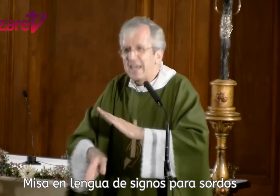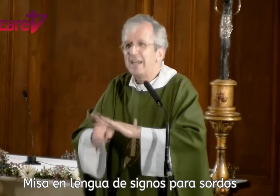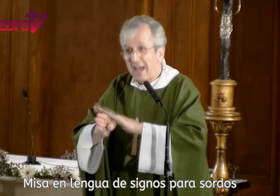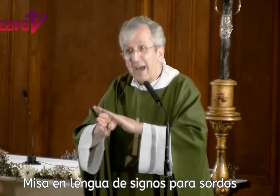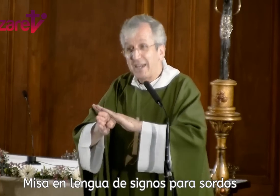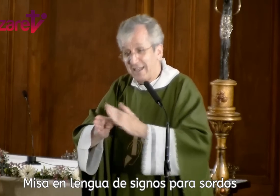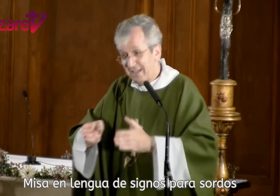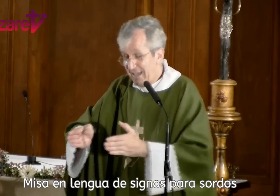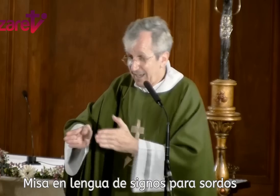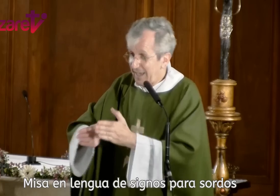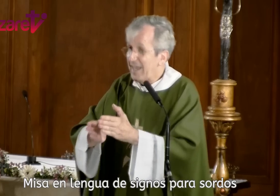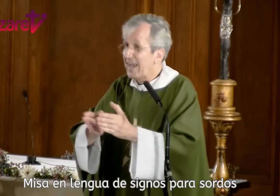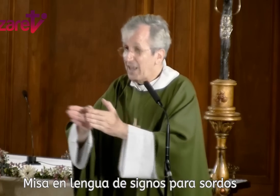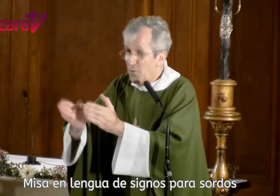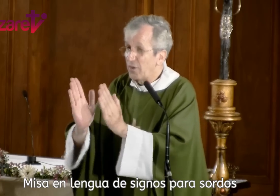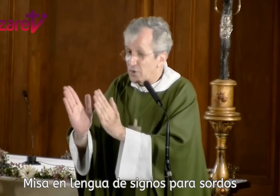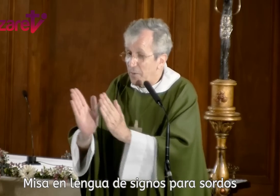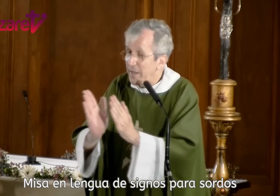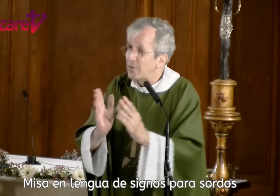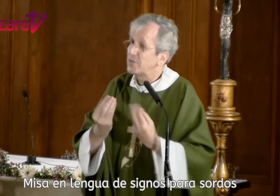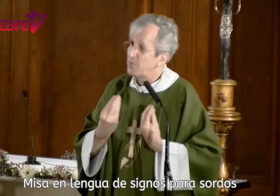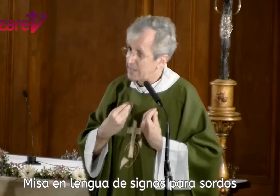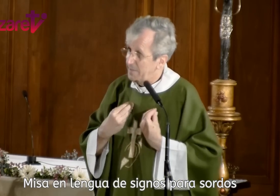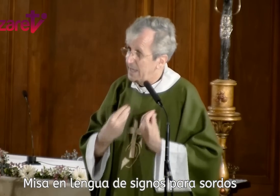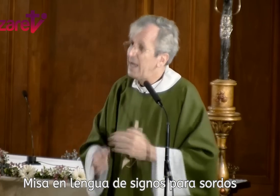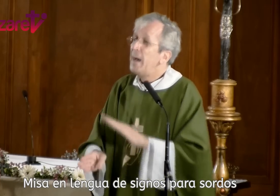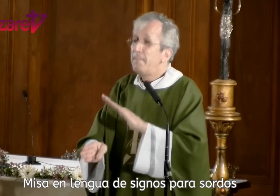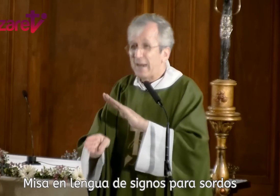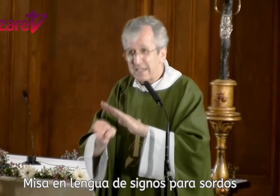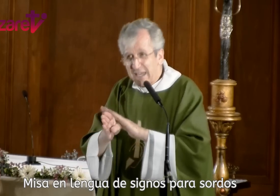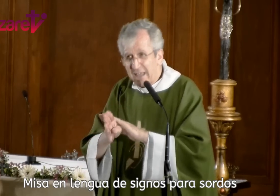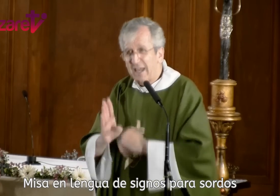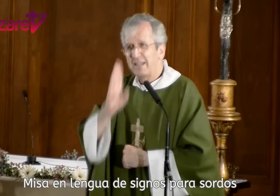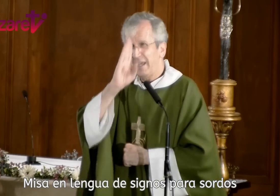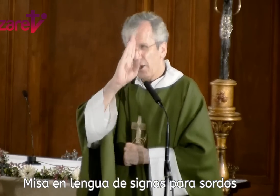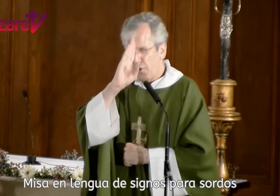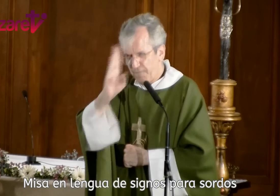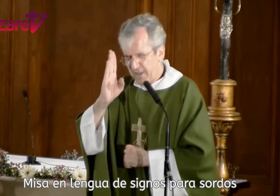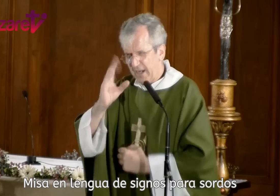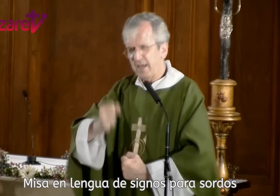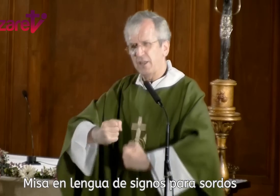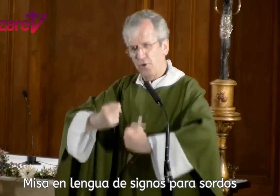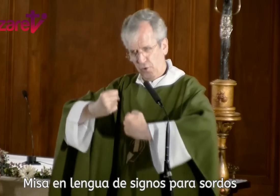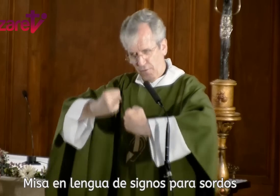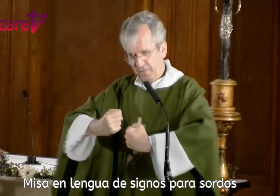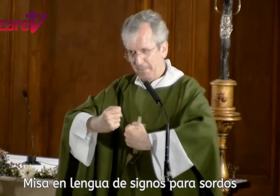seguir adelante en cada uno de los momentos de nuestra vida, para seguir adelante con fidelidad, con